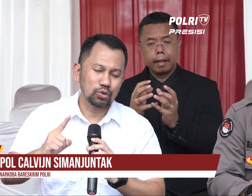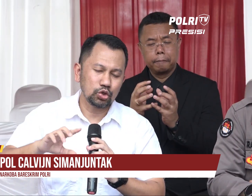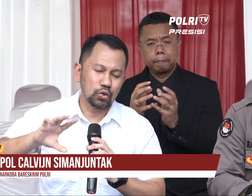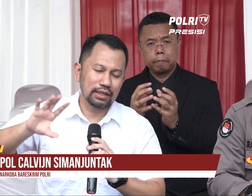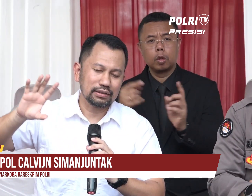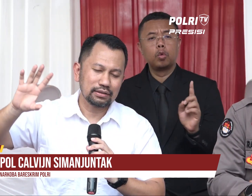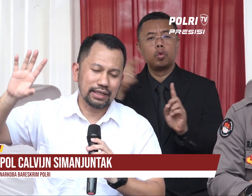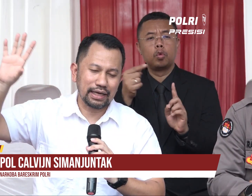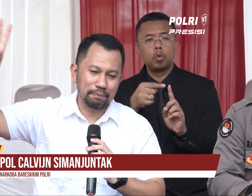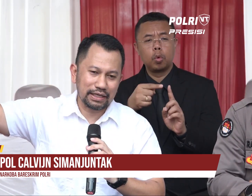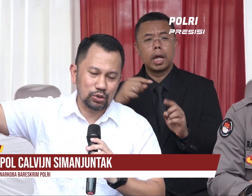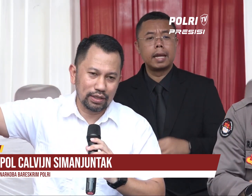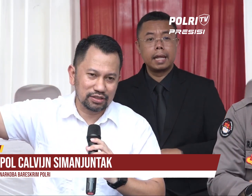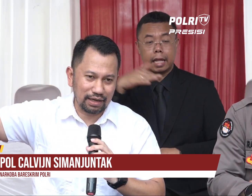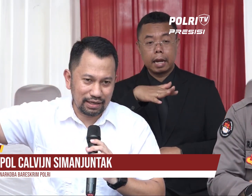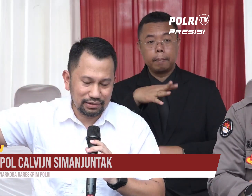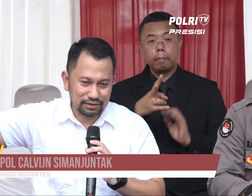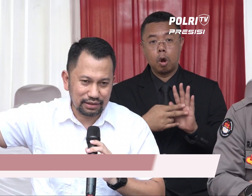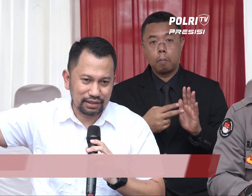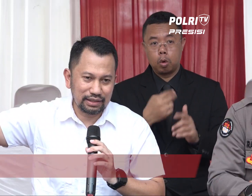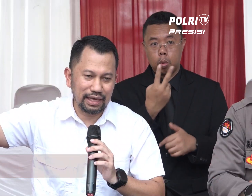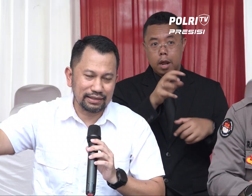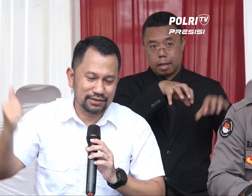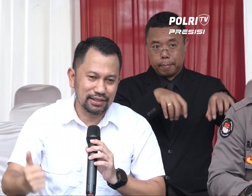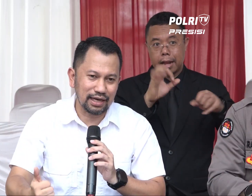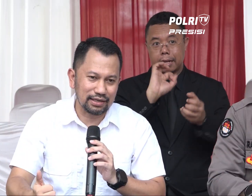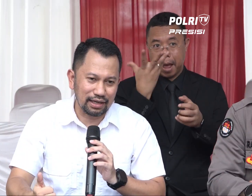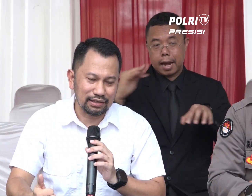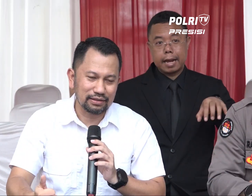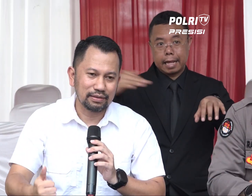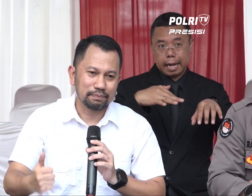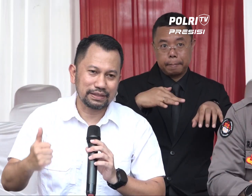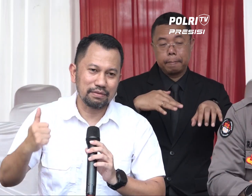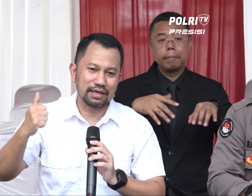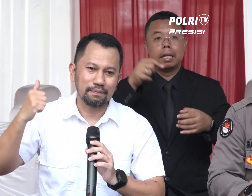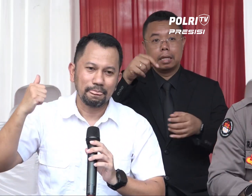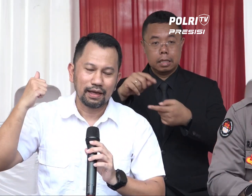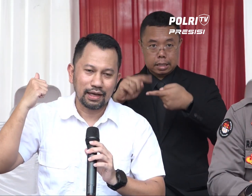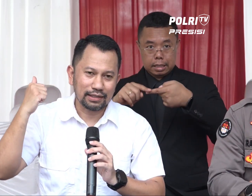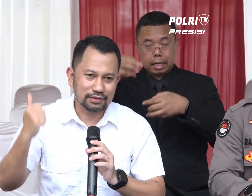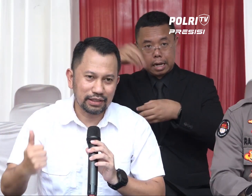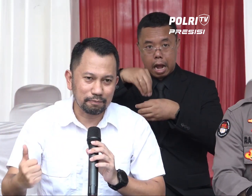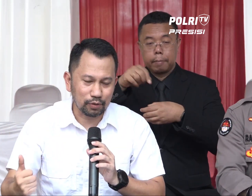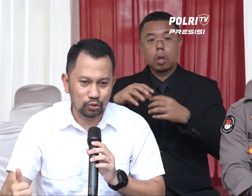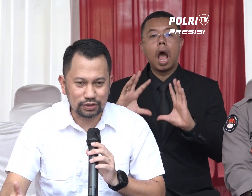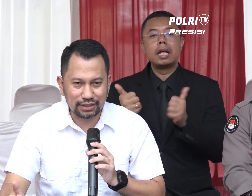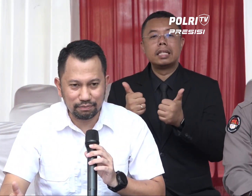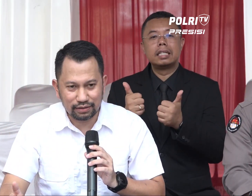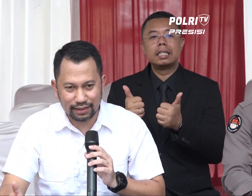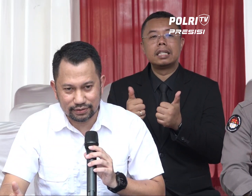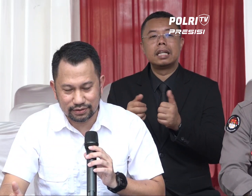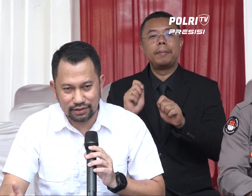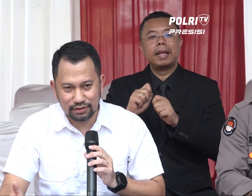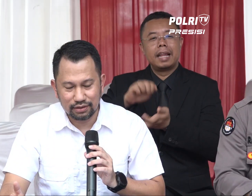dengan tujuan TKP kedua di Semarang yang isinya adalah pertama, hasil produksi